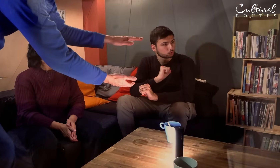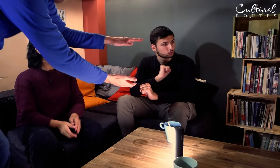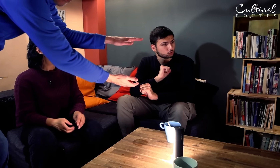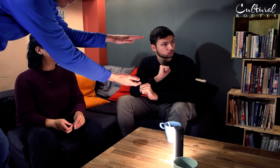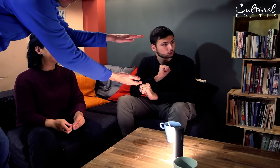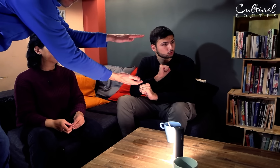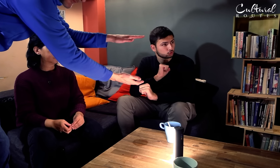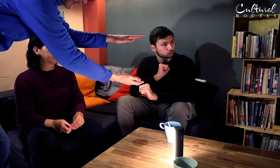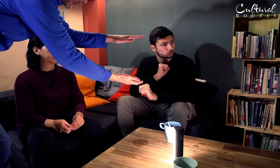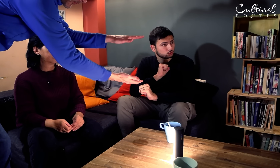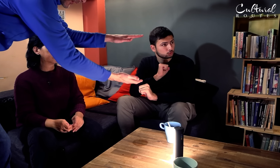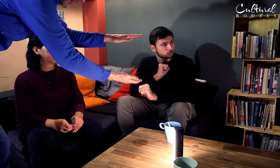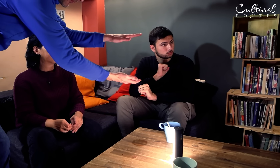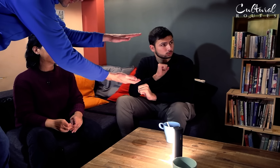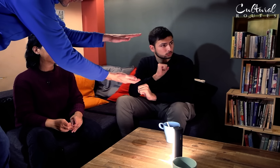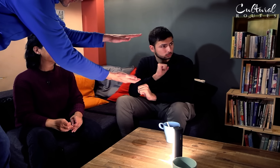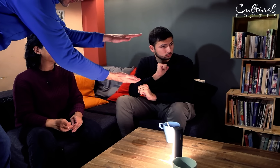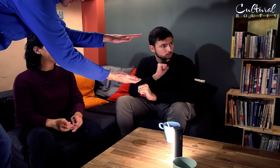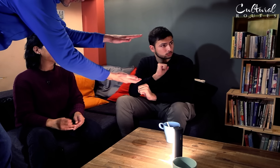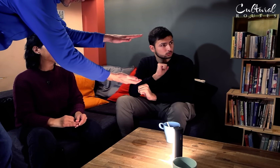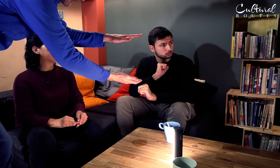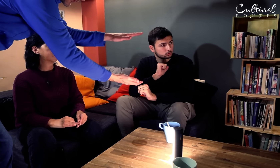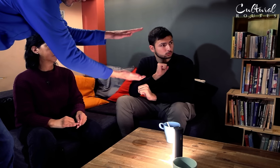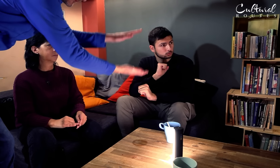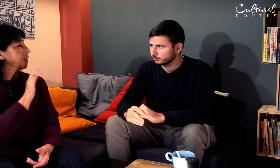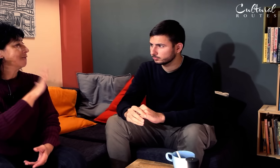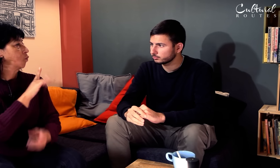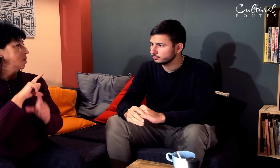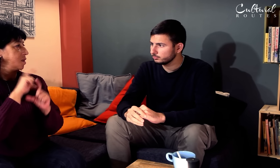виждаме, нали? Добре, първи дубъл интервю.